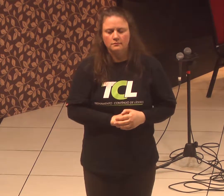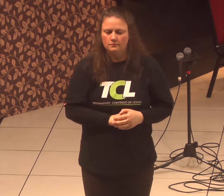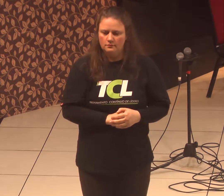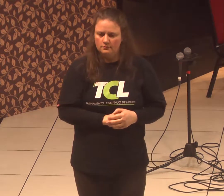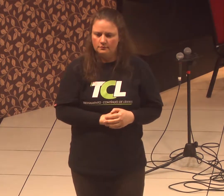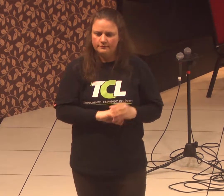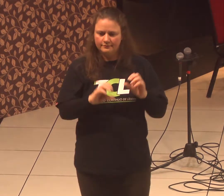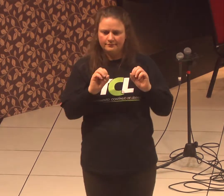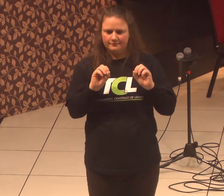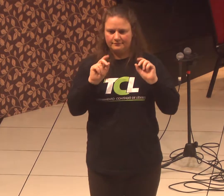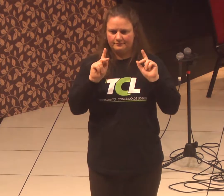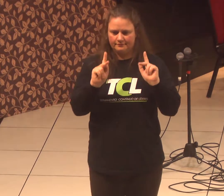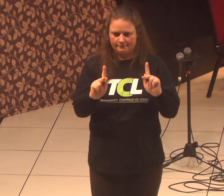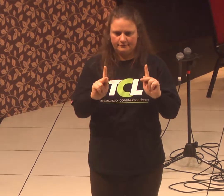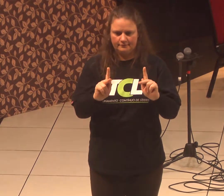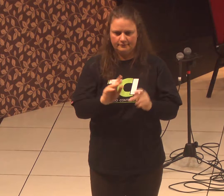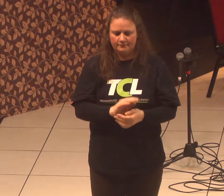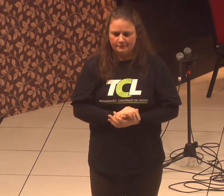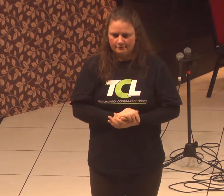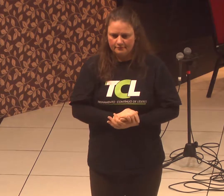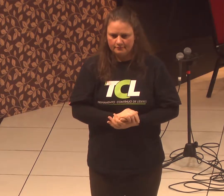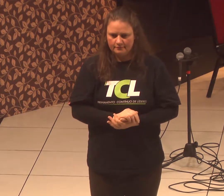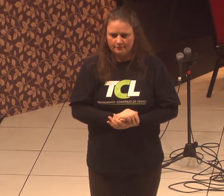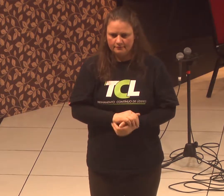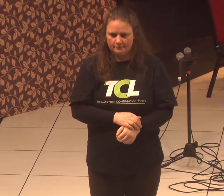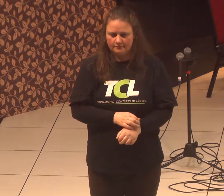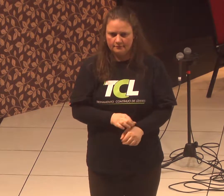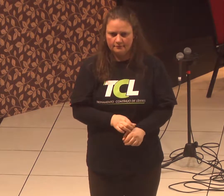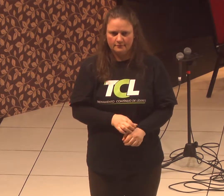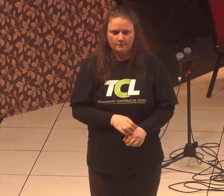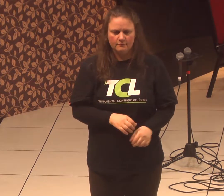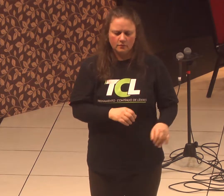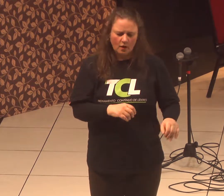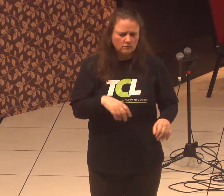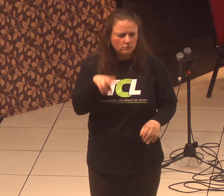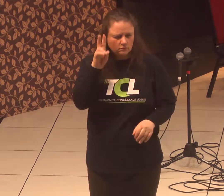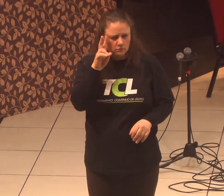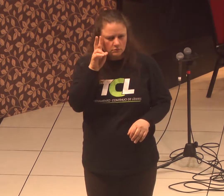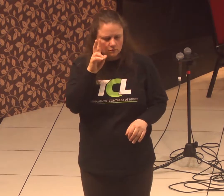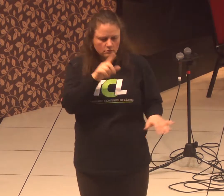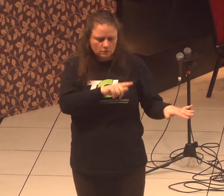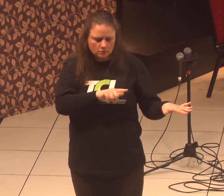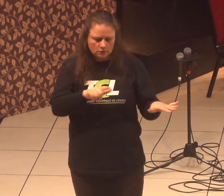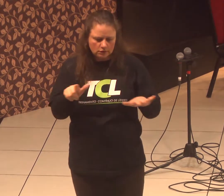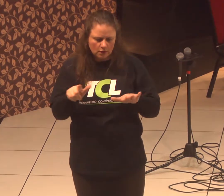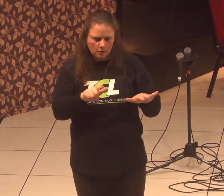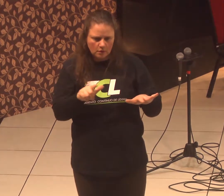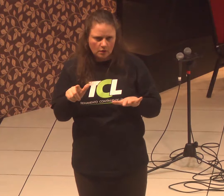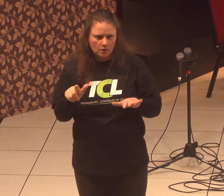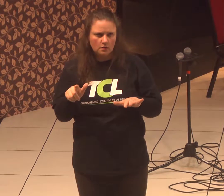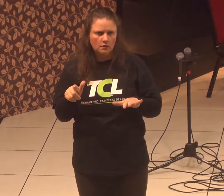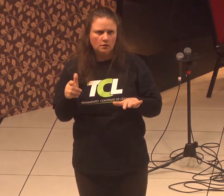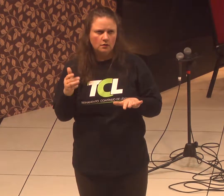Ok, eu acho que foi passado algumas semanas atrás, eu não repassei hoje, foi falha minha, ok? Falha